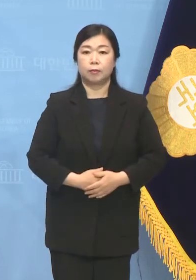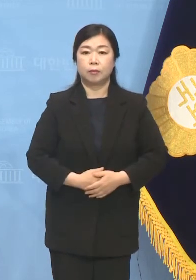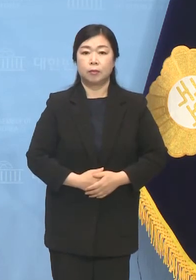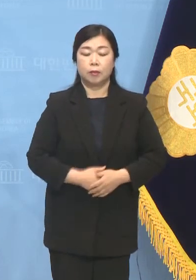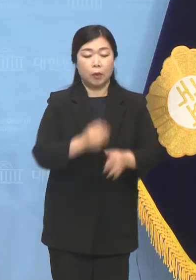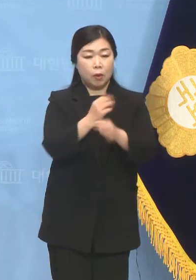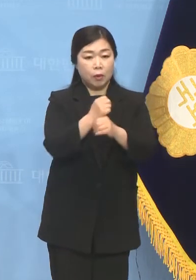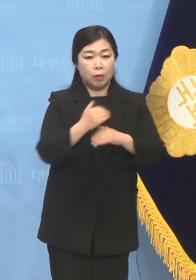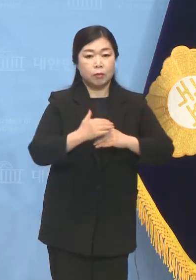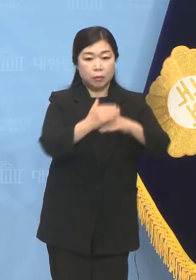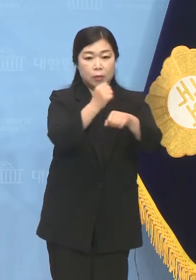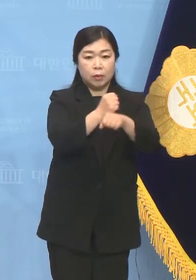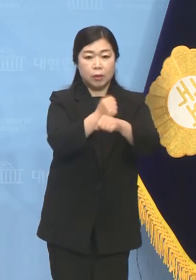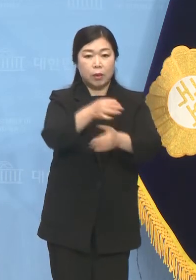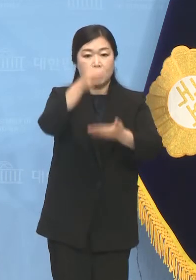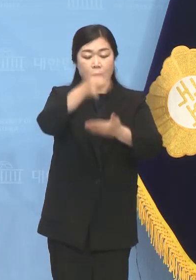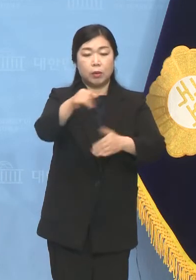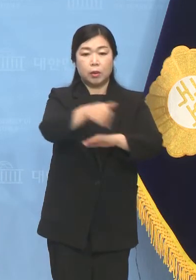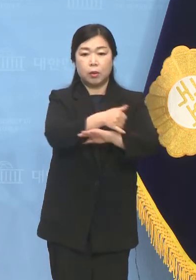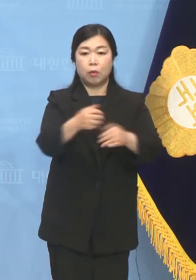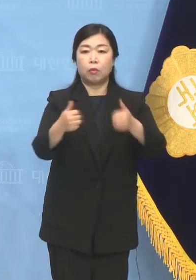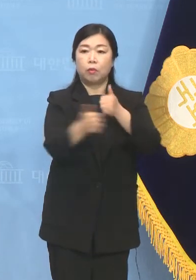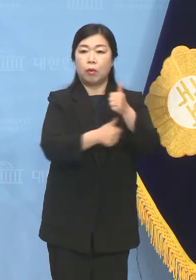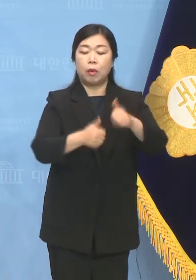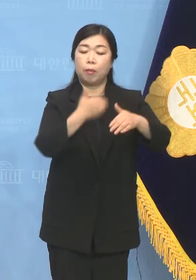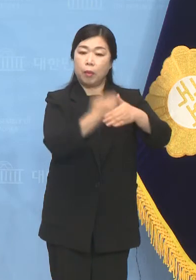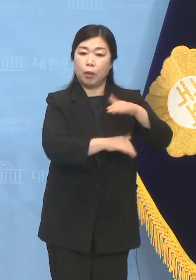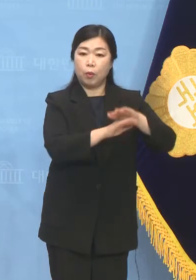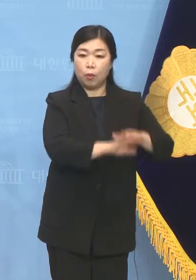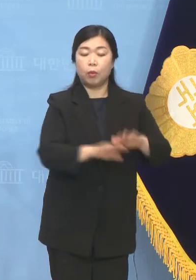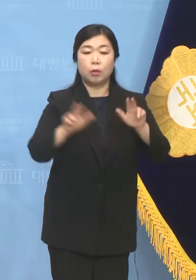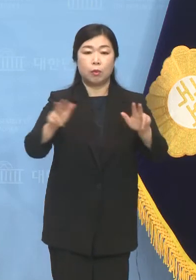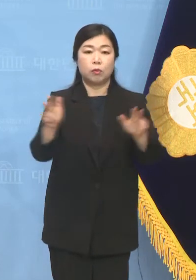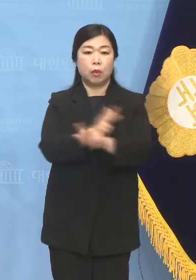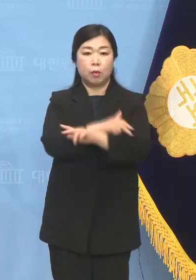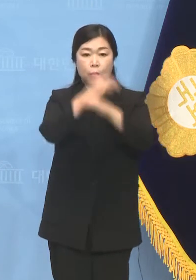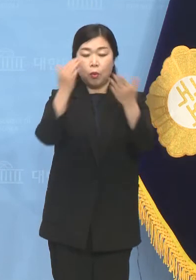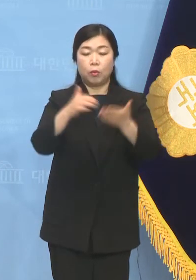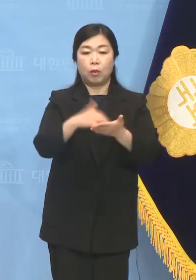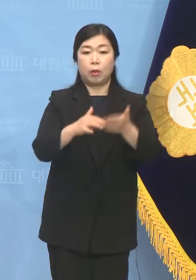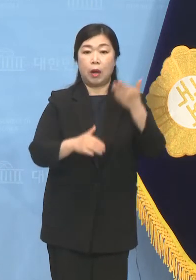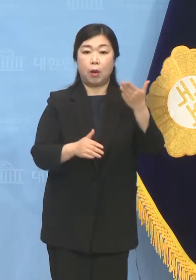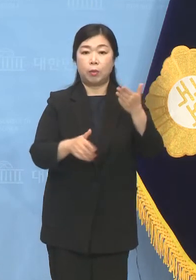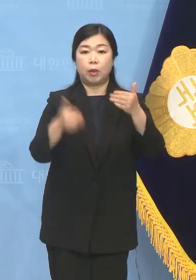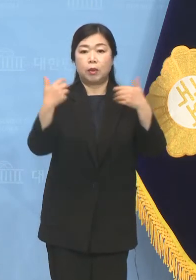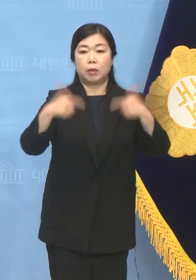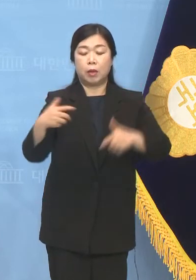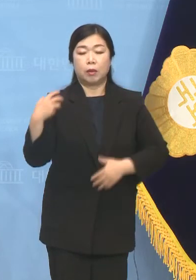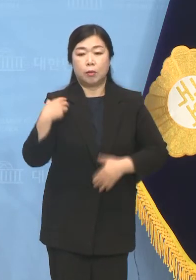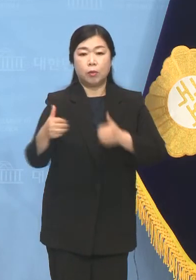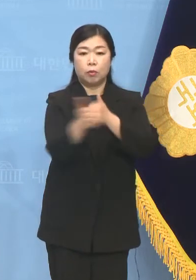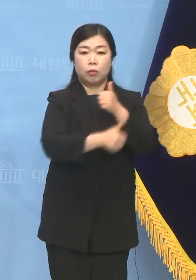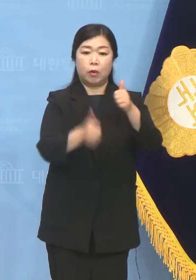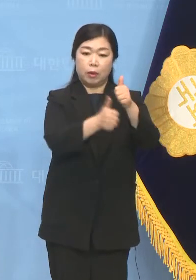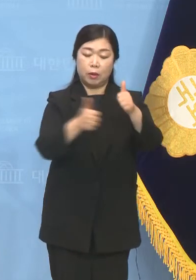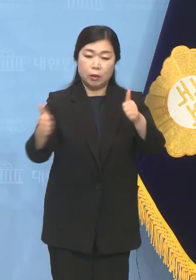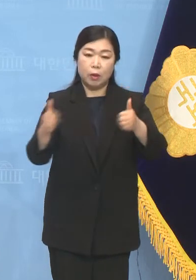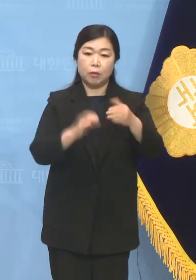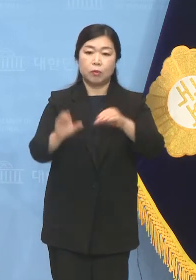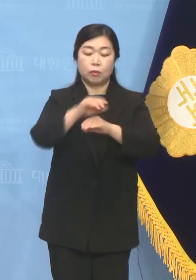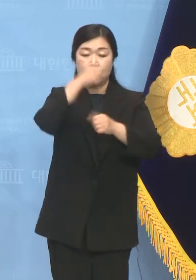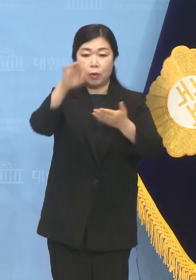일정 협의 중에 있는 기획재정위원회를 제외하고는 이번 주에 총 9개 상임위원회에서 추경 예산안